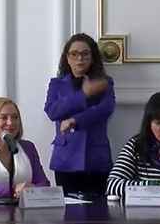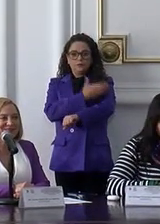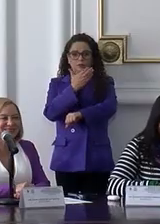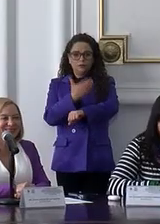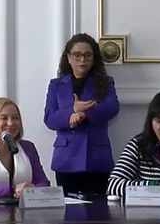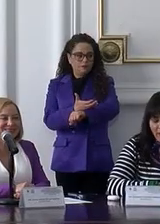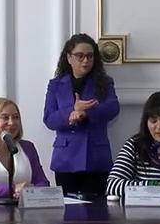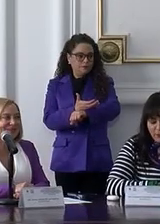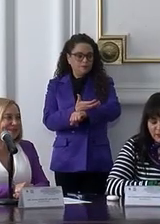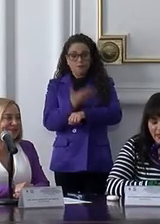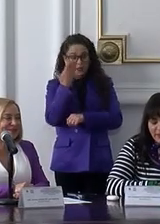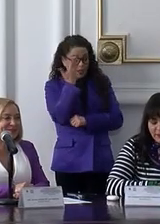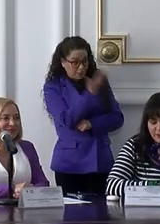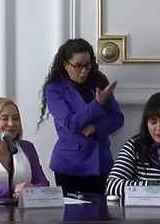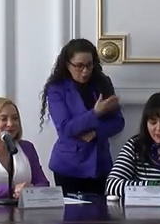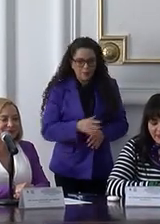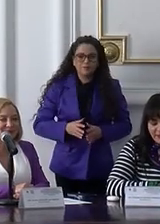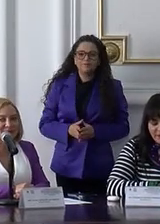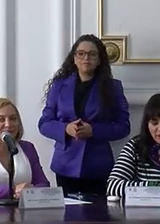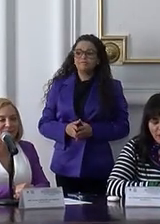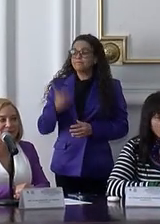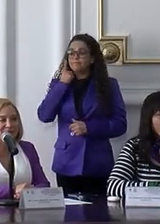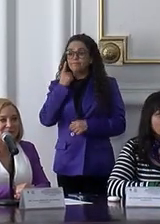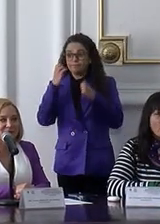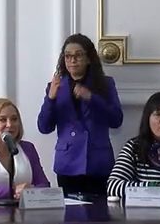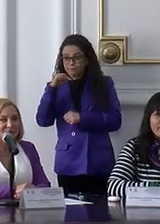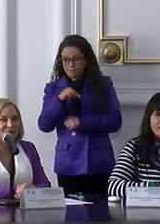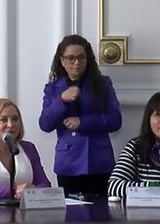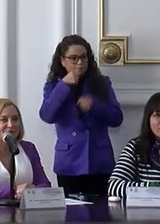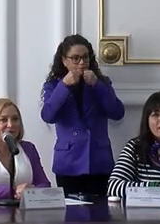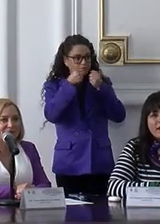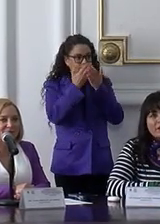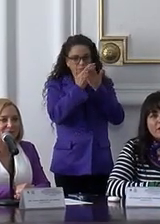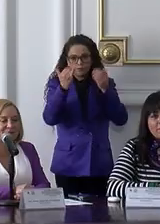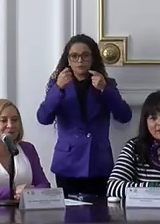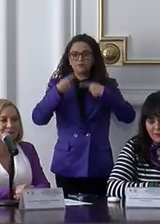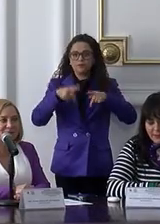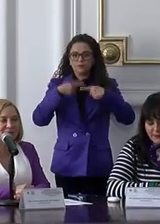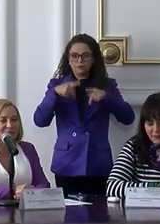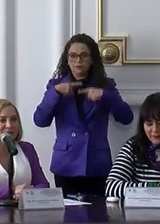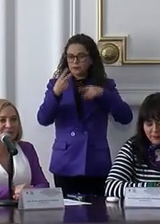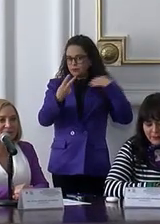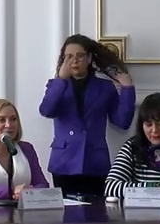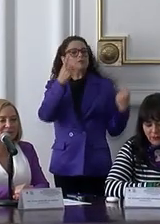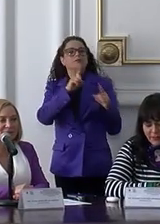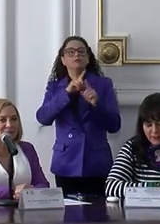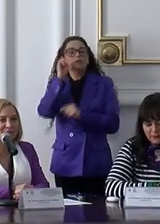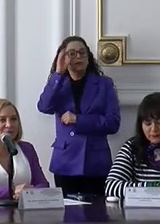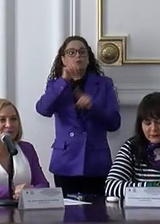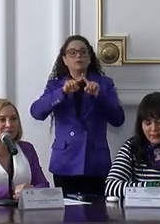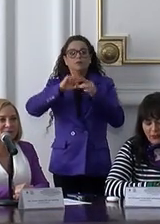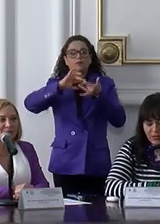compañeros, salud, diputadas y diputados presentes, medios de comunicación y a la ciudadanía que nos acompaña a través de las diferentes